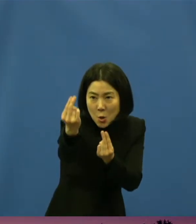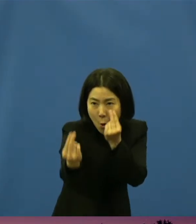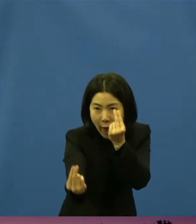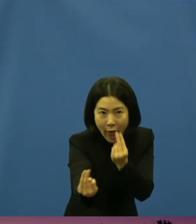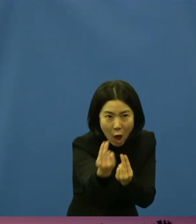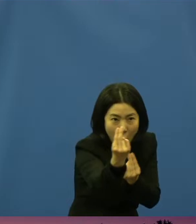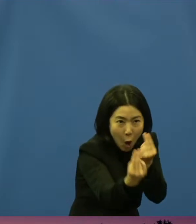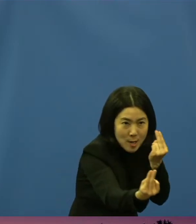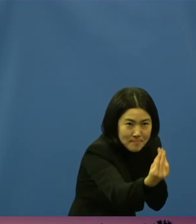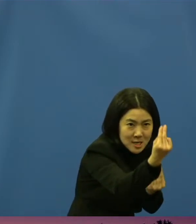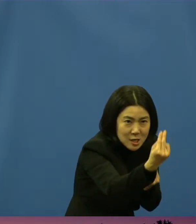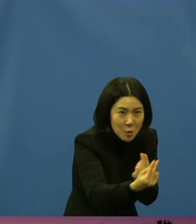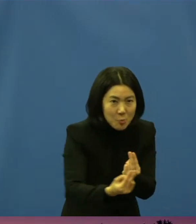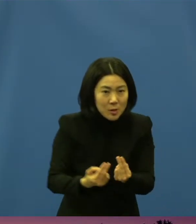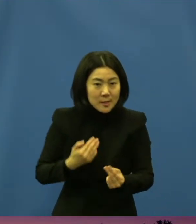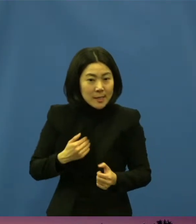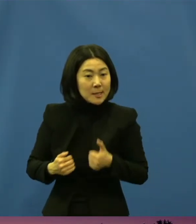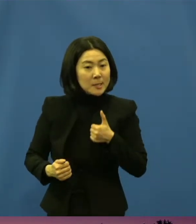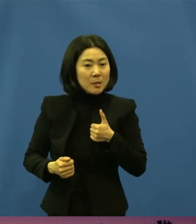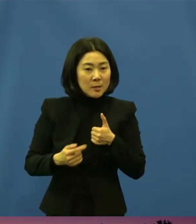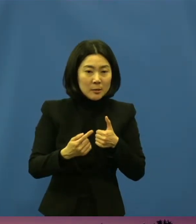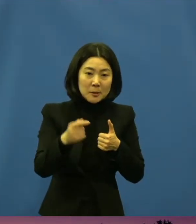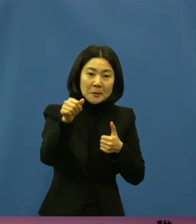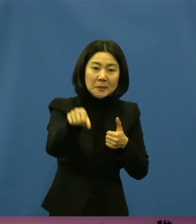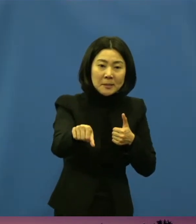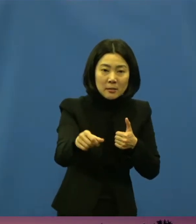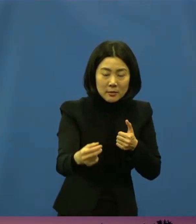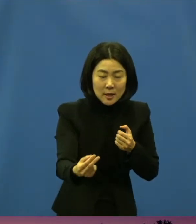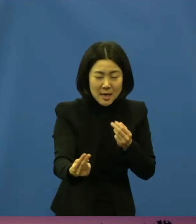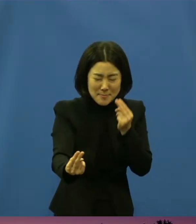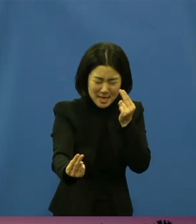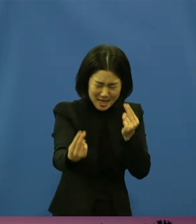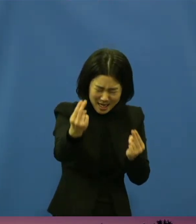끊임없이 비교해요. 끊임없이 비교. 예.